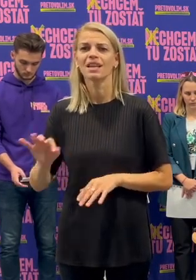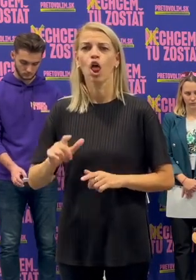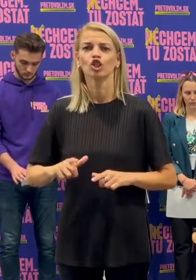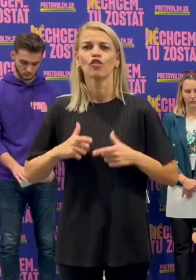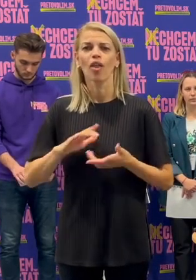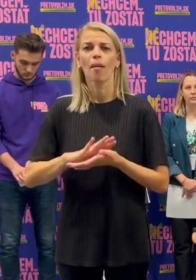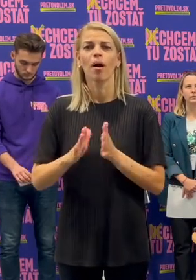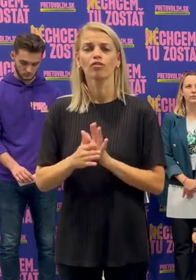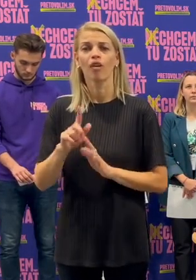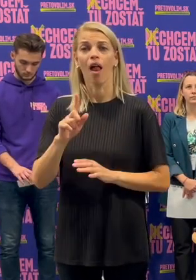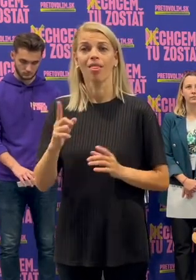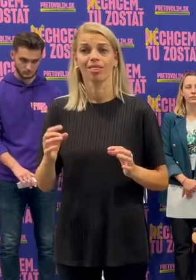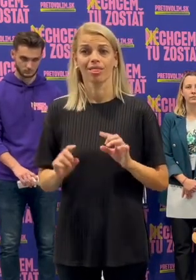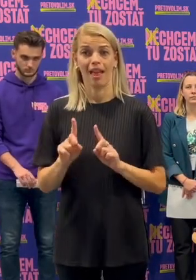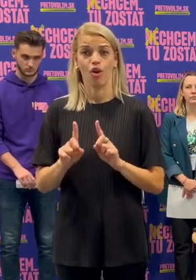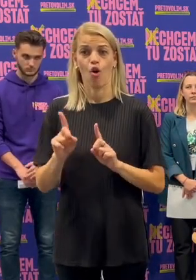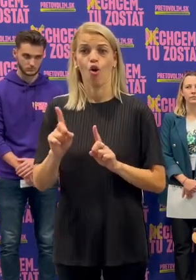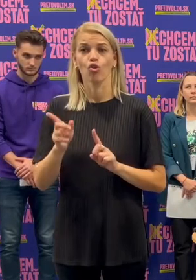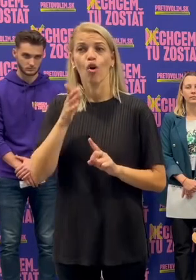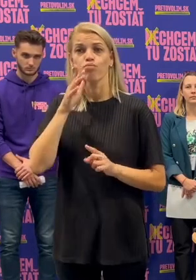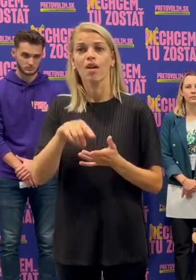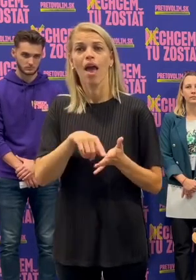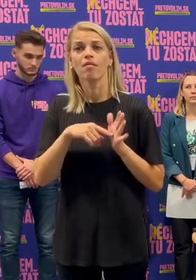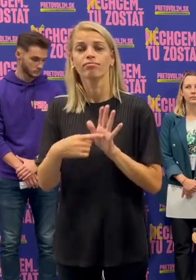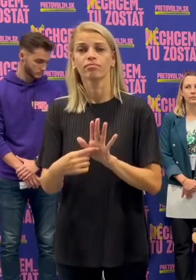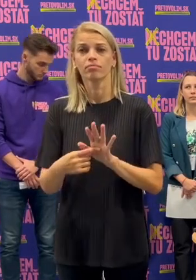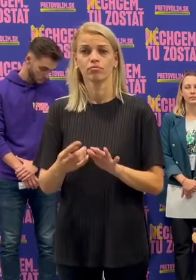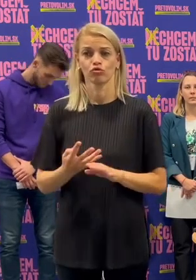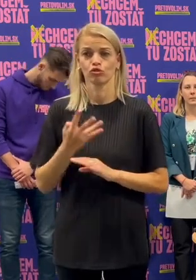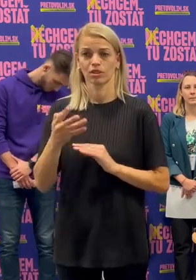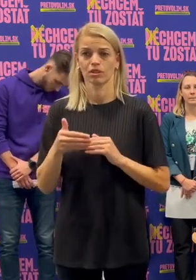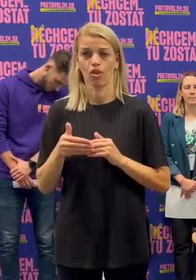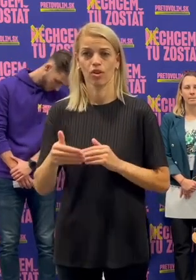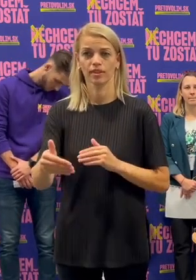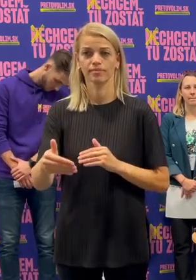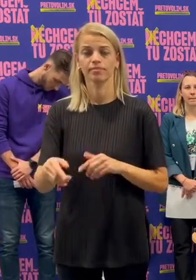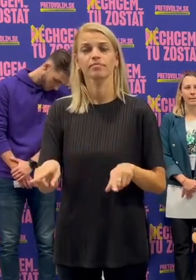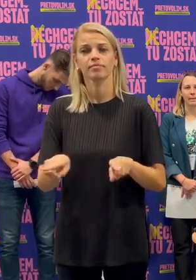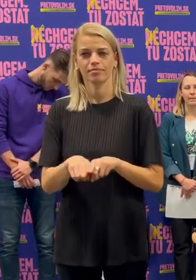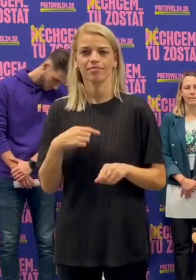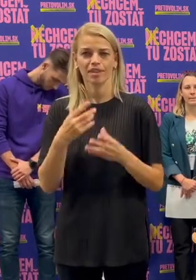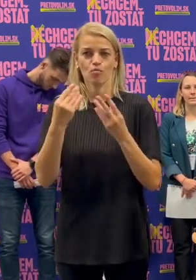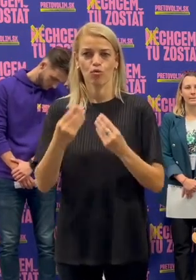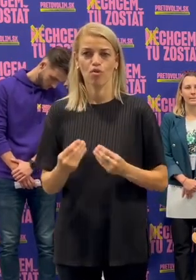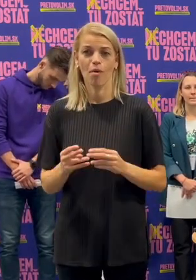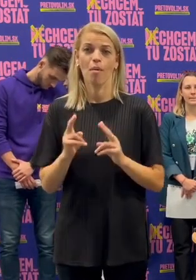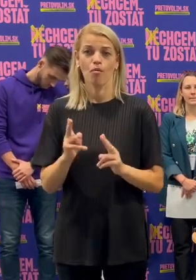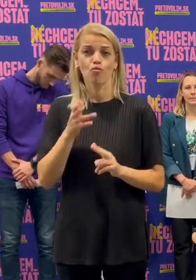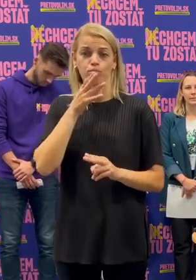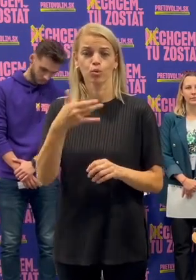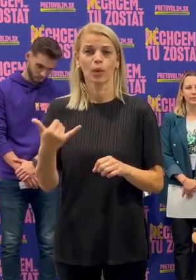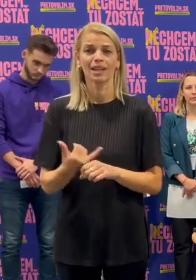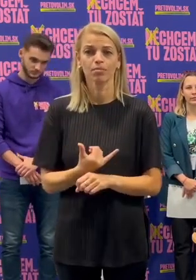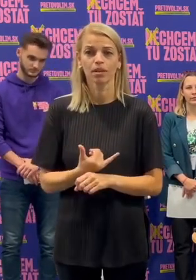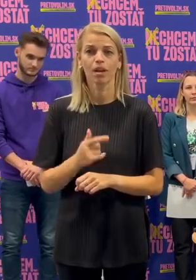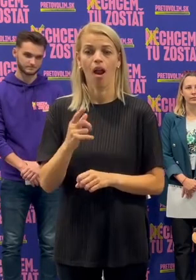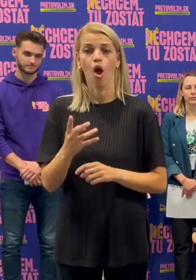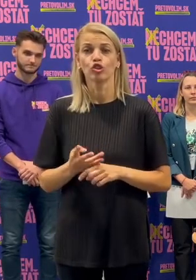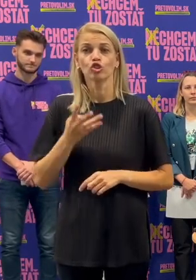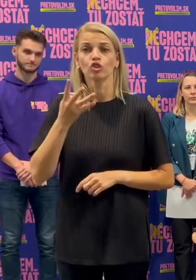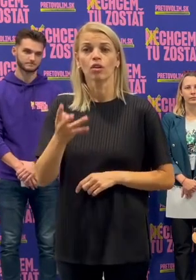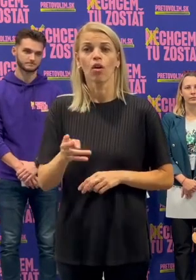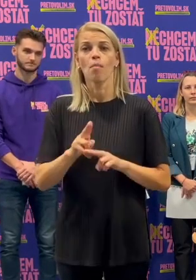manželstvo, ale niekoho, kto nás bude reprezentovať na najbližšie 4 roky. A samozrejme, rátame s tým, že možno budú aj nejaké chyby, ale o tie 4 roky